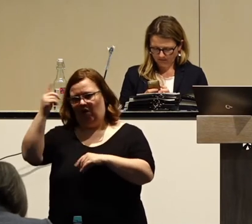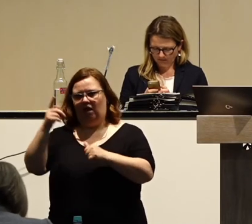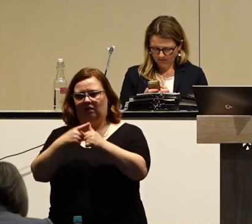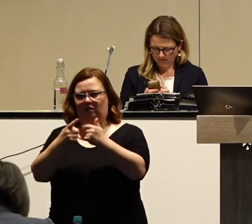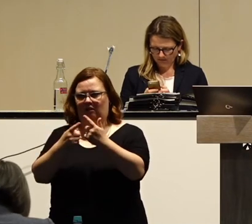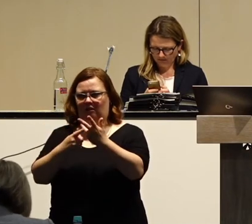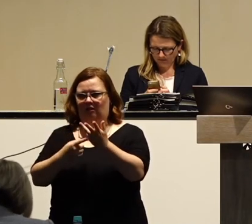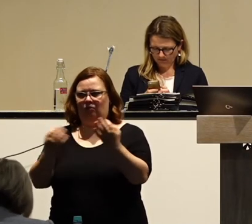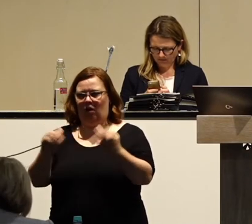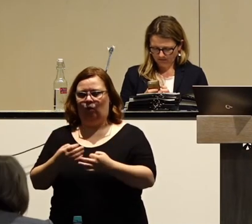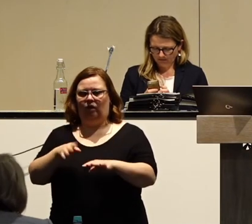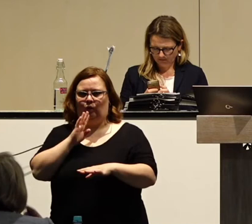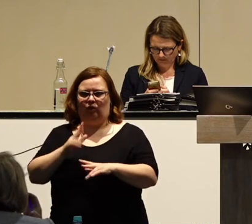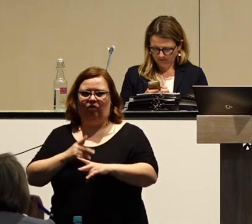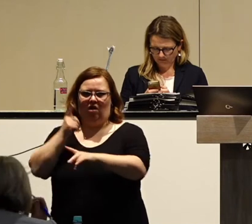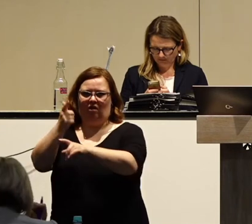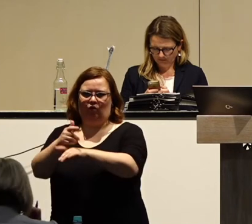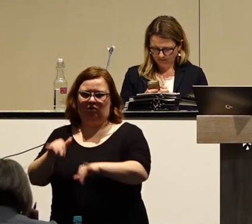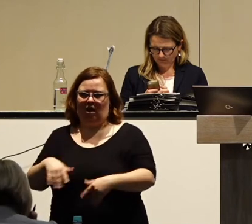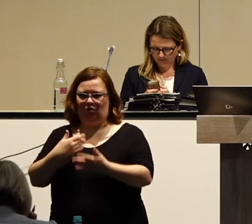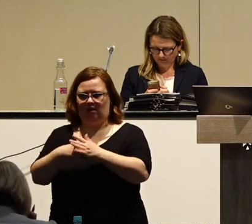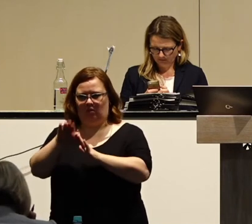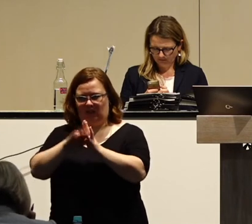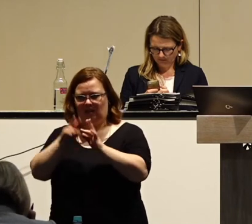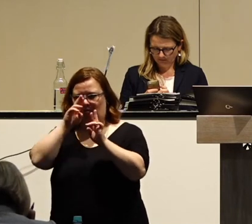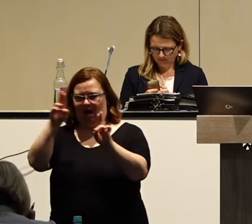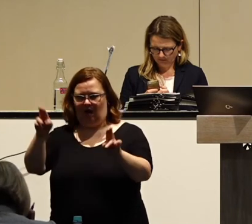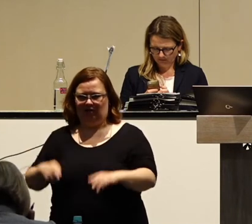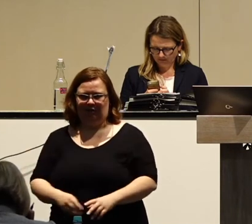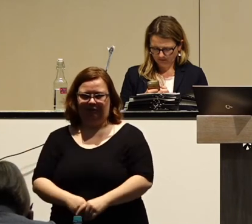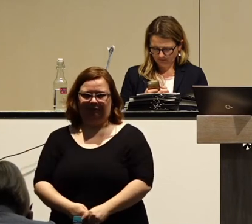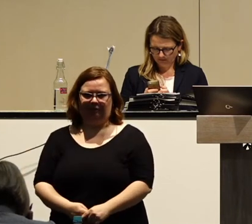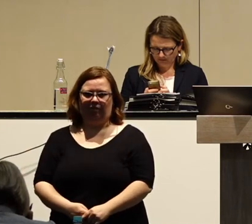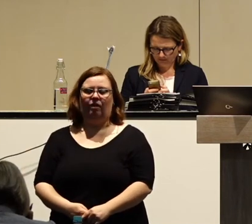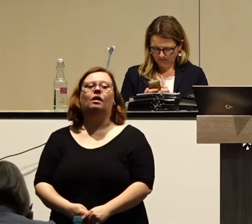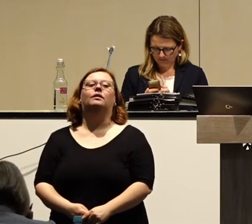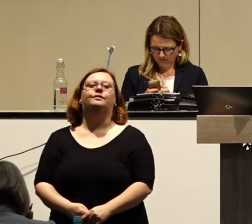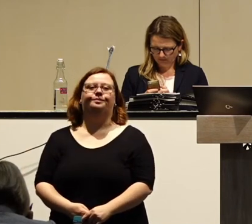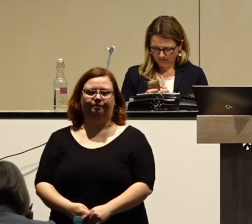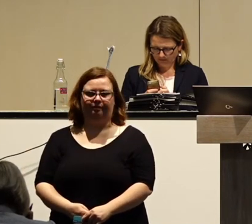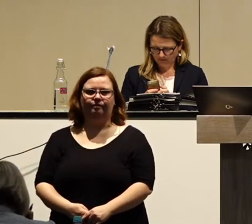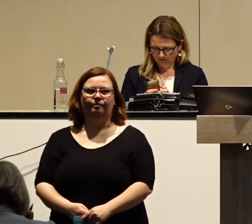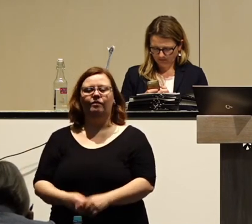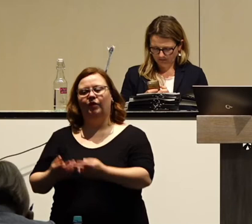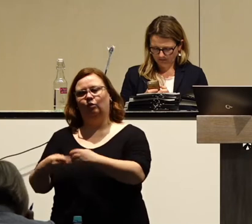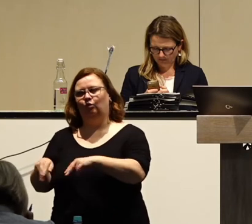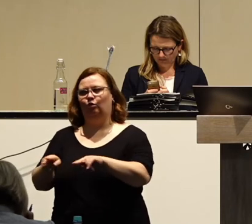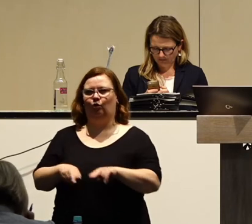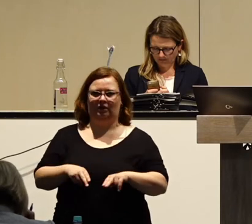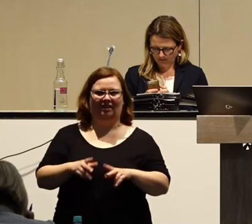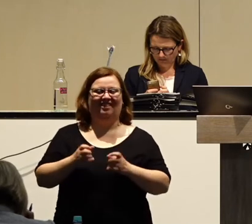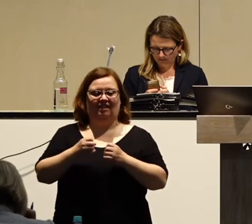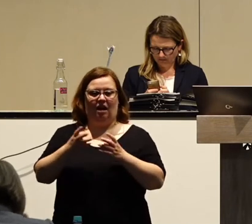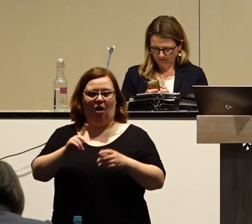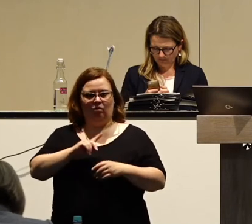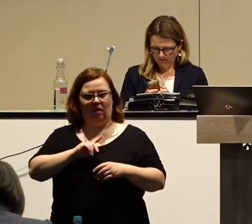Lage ist, da verantwortungsbewusst zu handeln und die entsprechenden Gesetze zu beachten. Gut, jetzt kommen wir wieder mal zurück. Natürlich